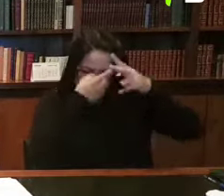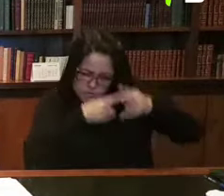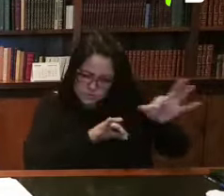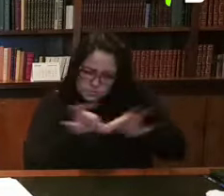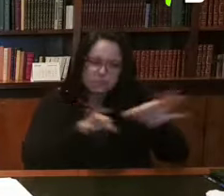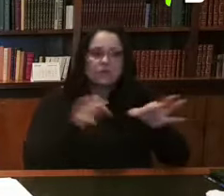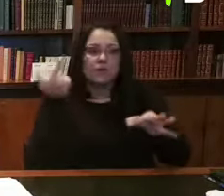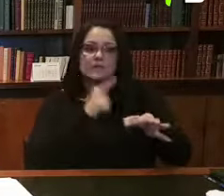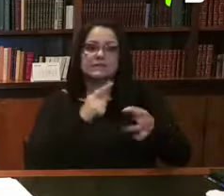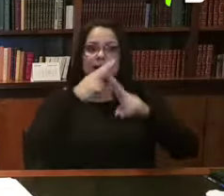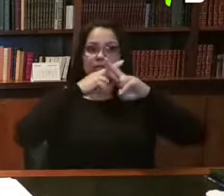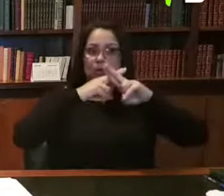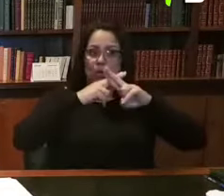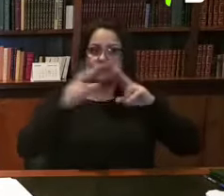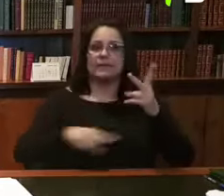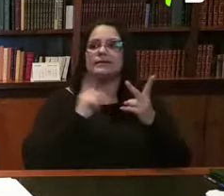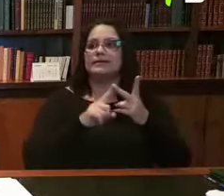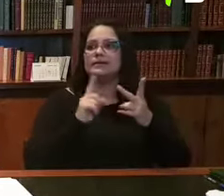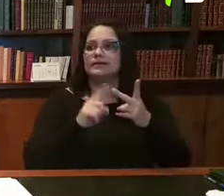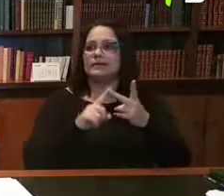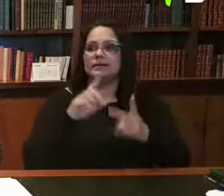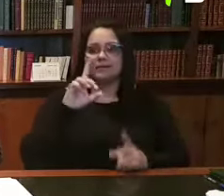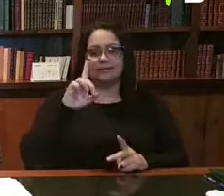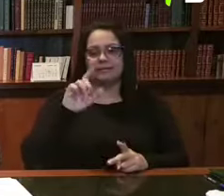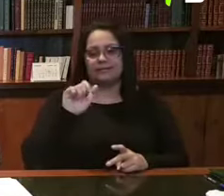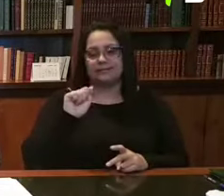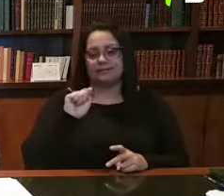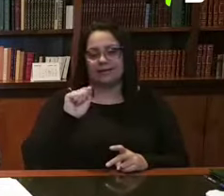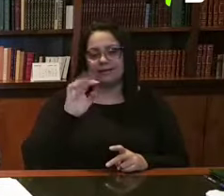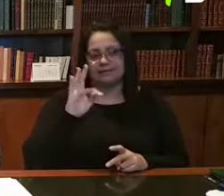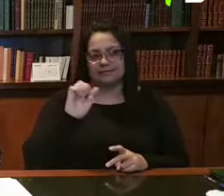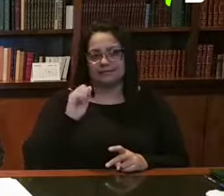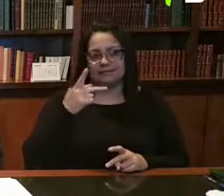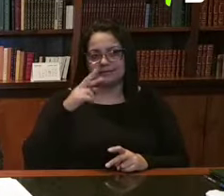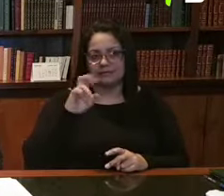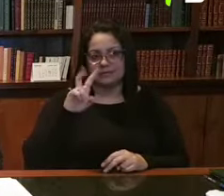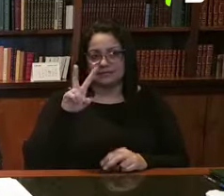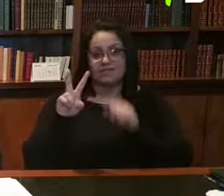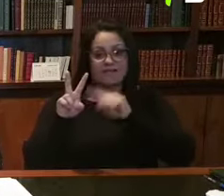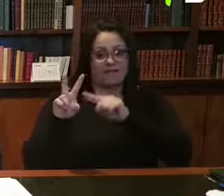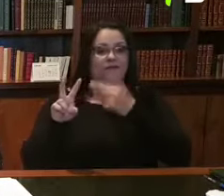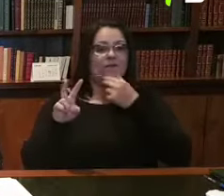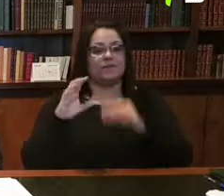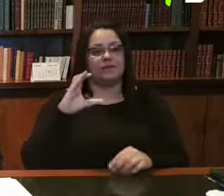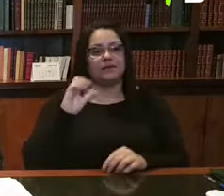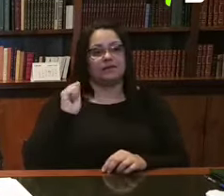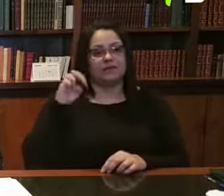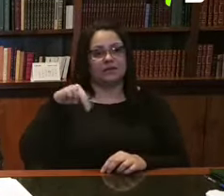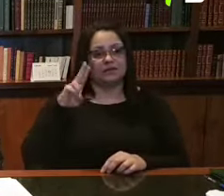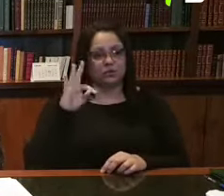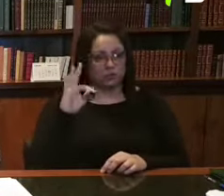da caixa federal e do dataprev já tá vendo canal canuta nossas ações ministro da